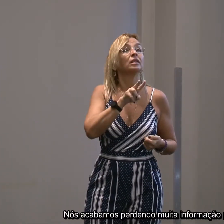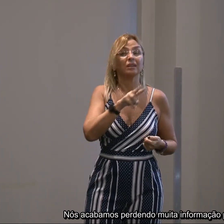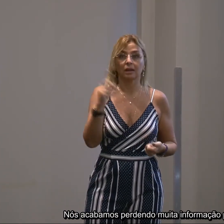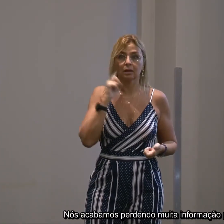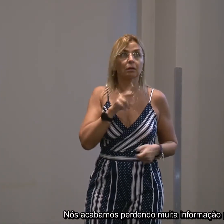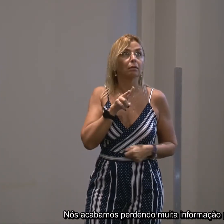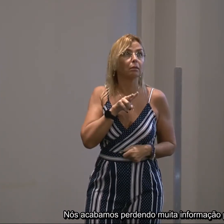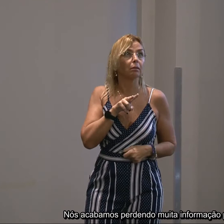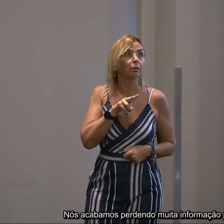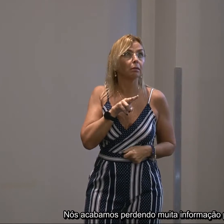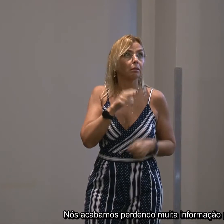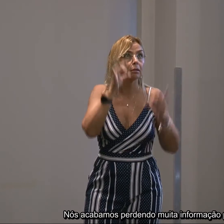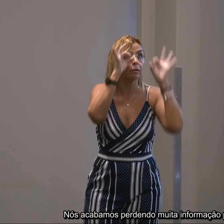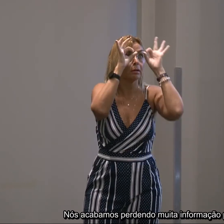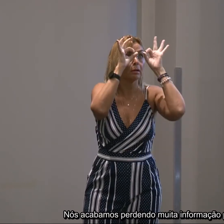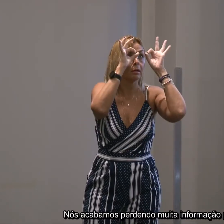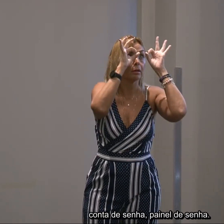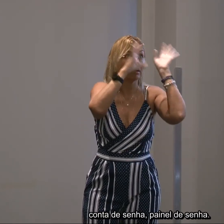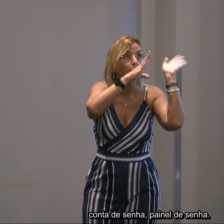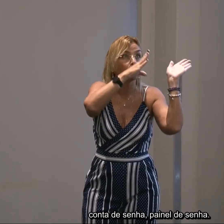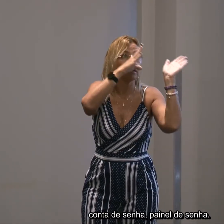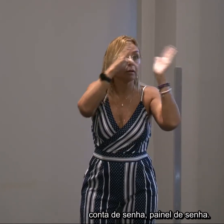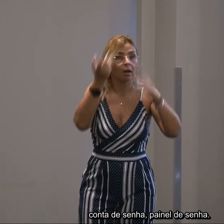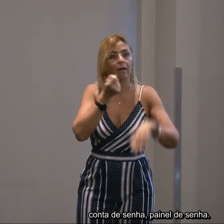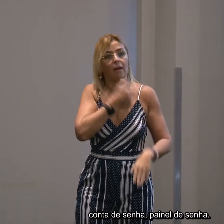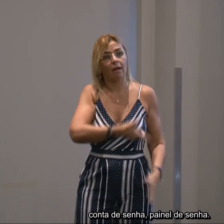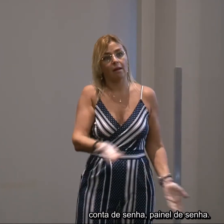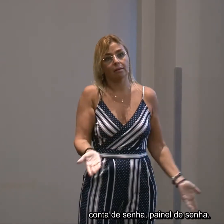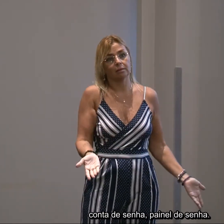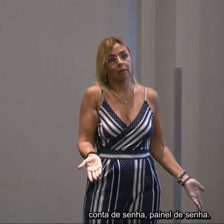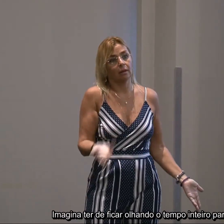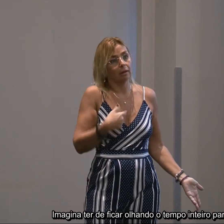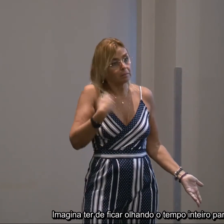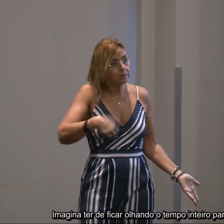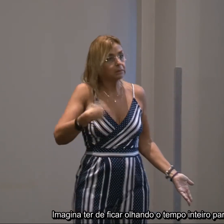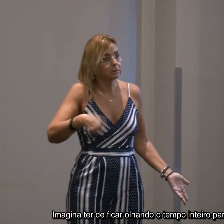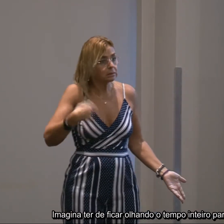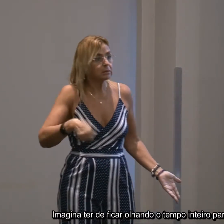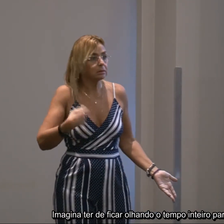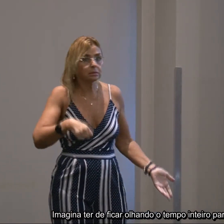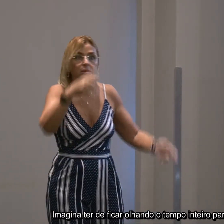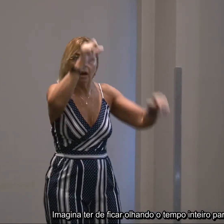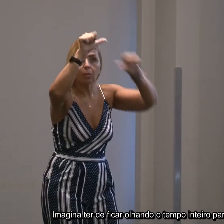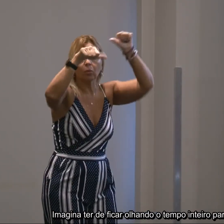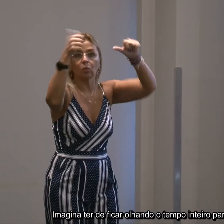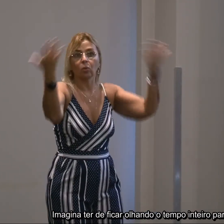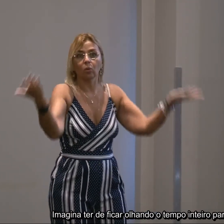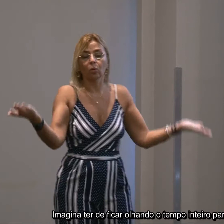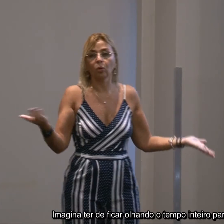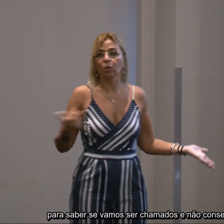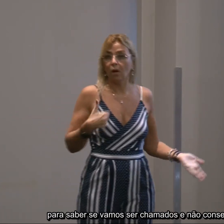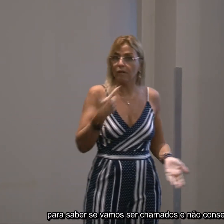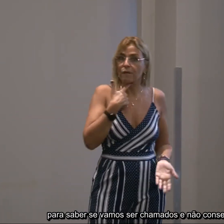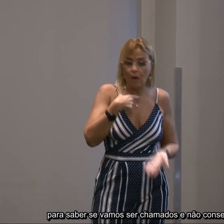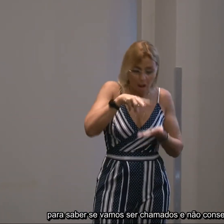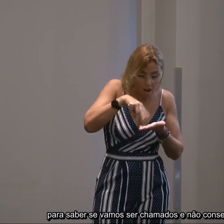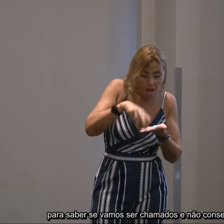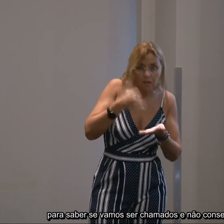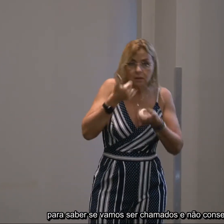gente acaba perdendo muita informação por conta de senha, painel de senha. Imagina a gente ter que ficar olhando o tempo inteiro para eles, para saber se a gente vai ser